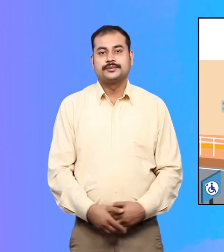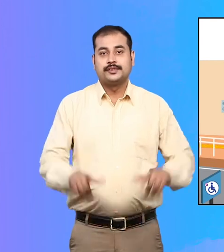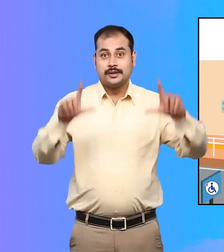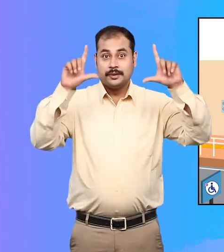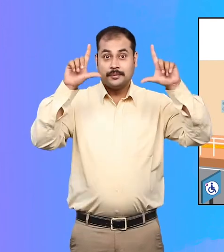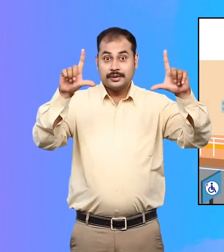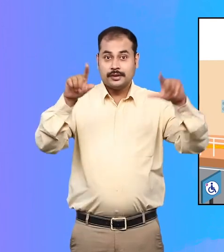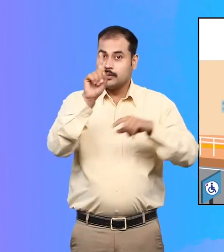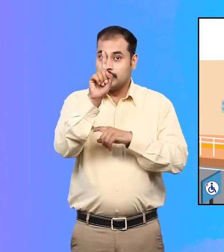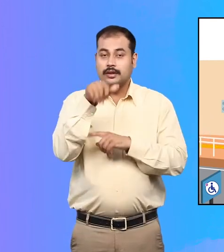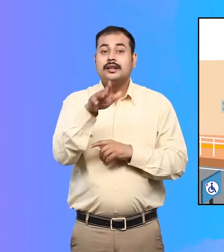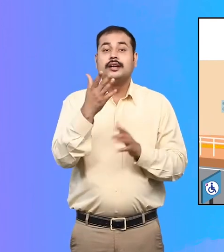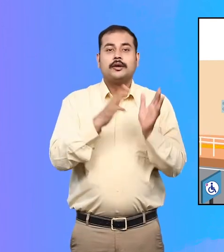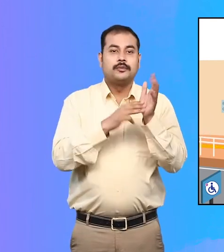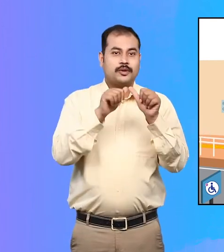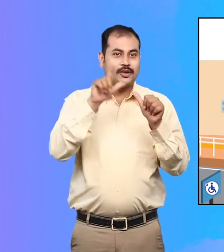एक दृश्य एक मॉल